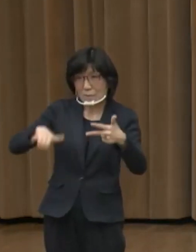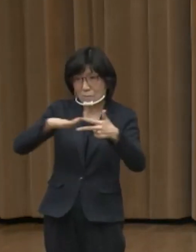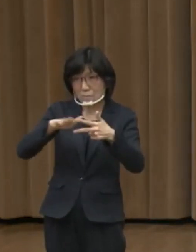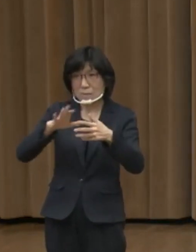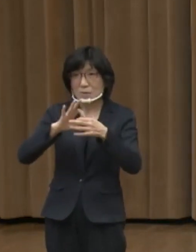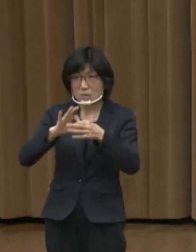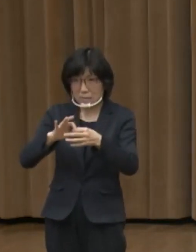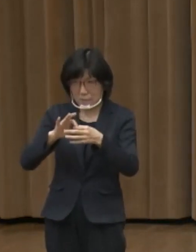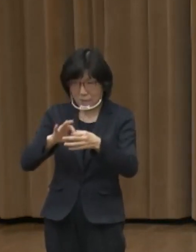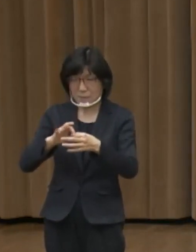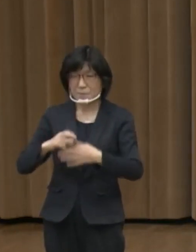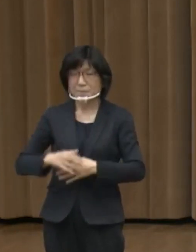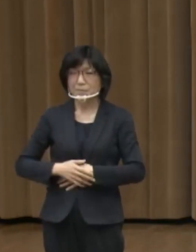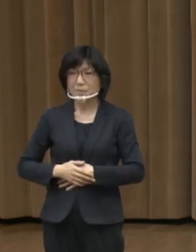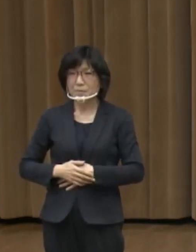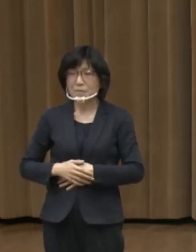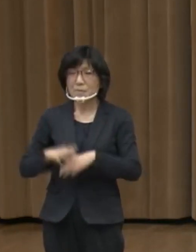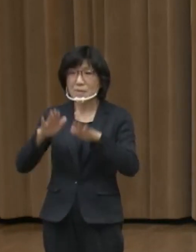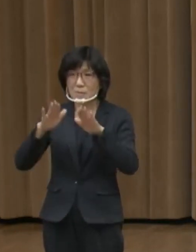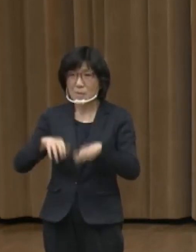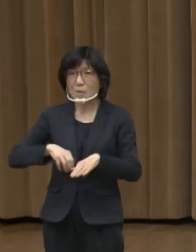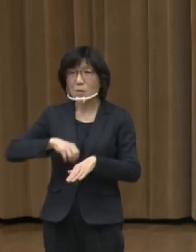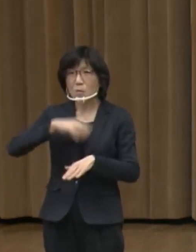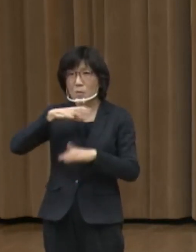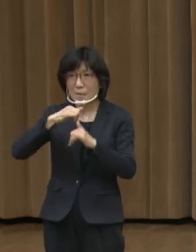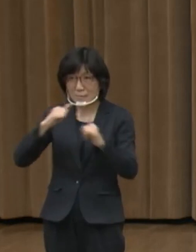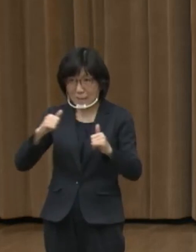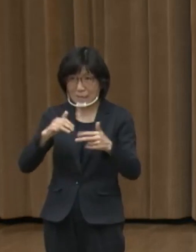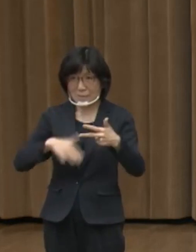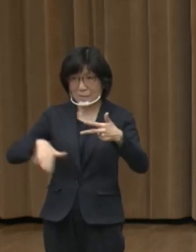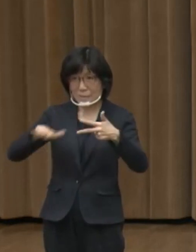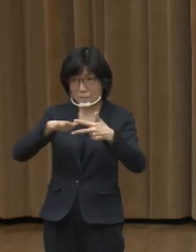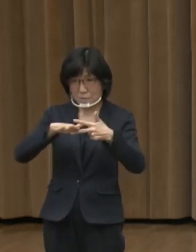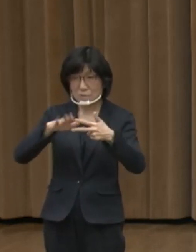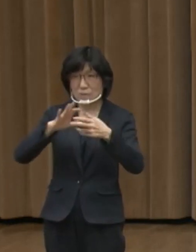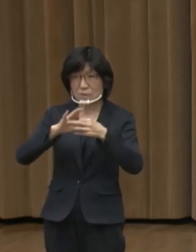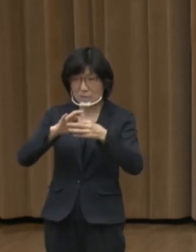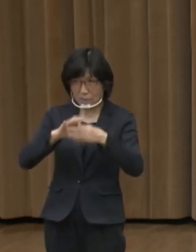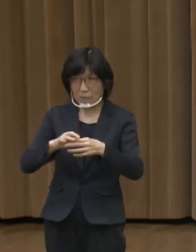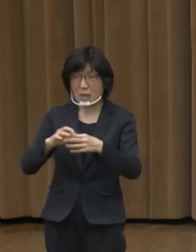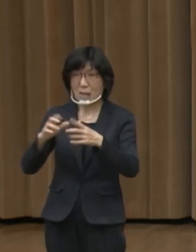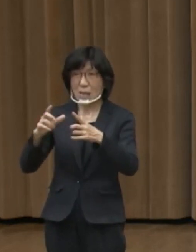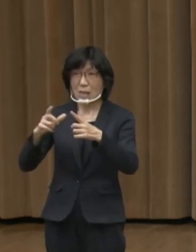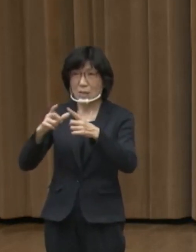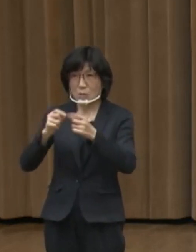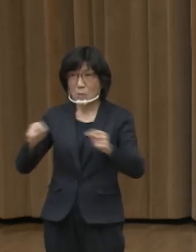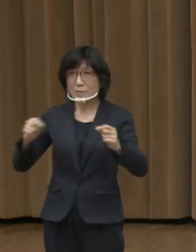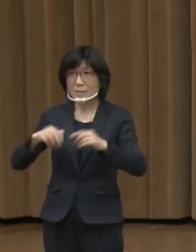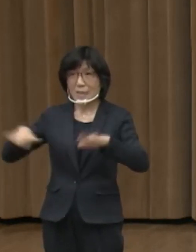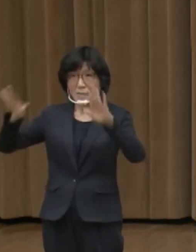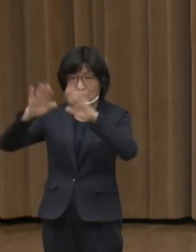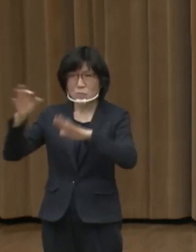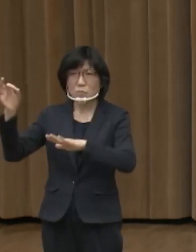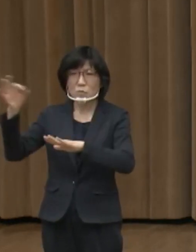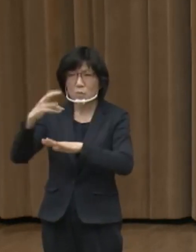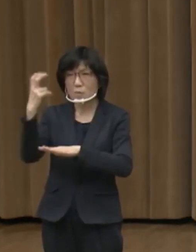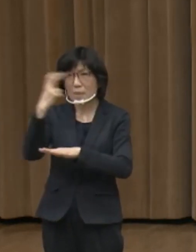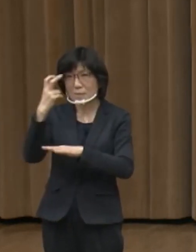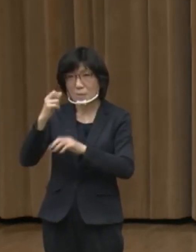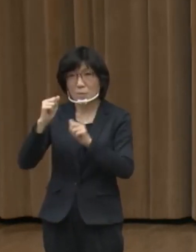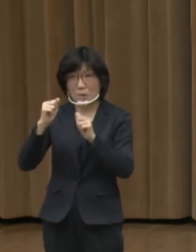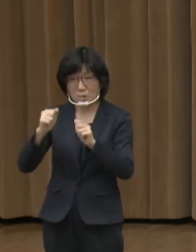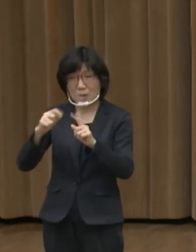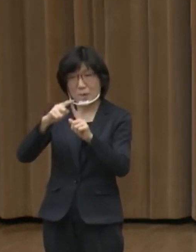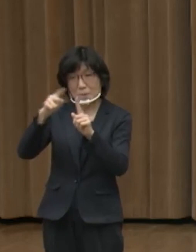ります。現在、高齢者施設については日本財団の無料の検査を活用して定期的